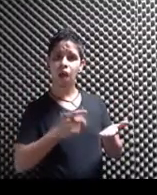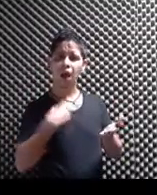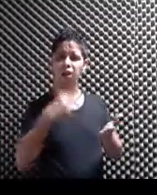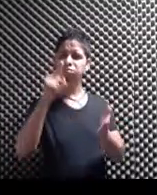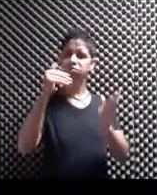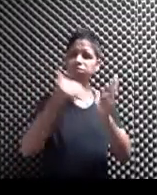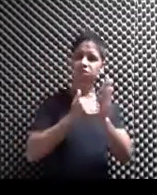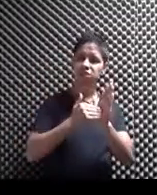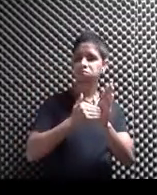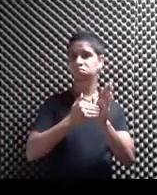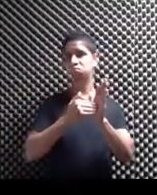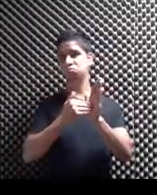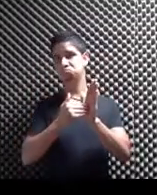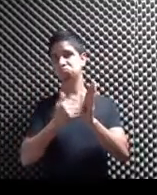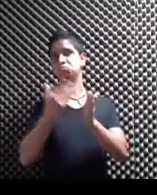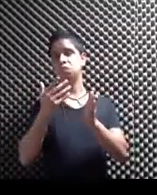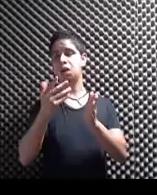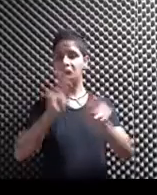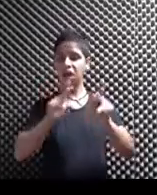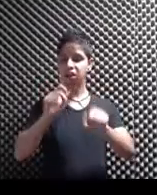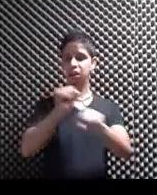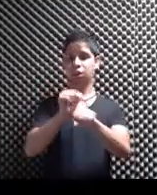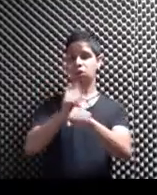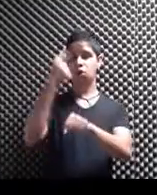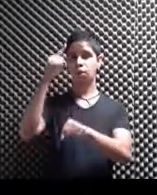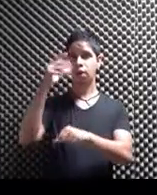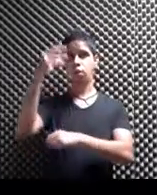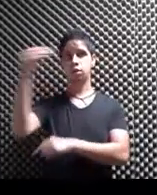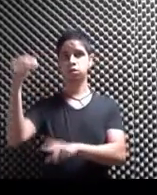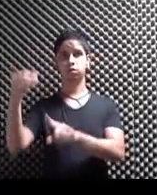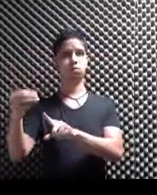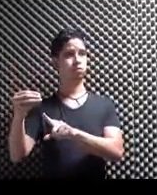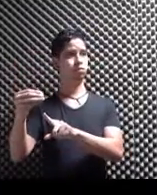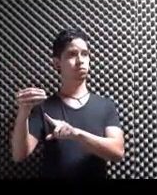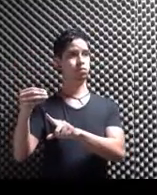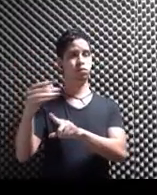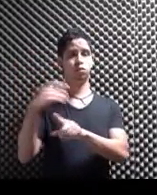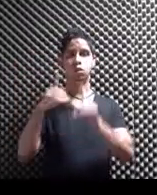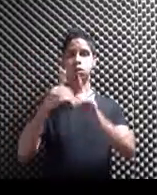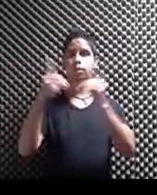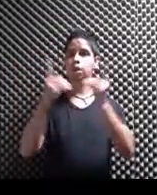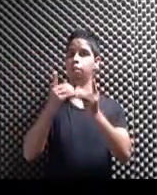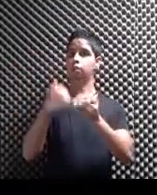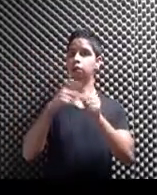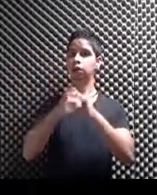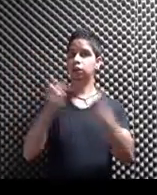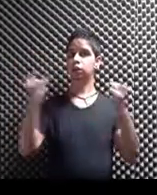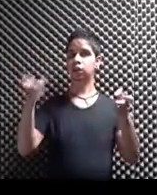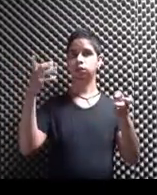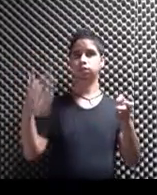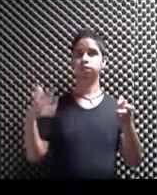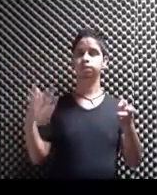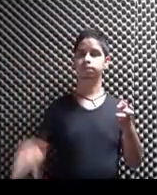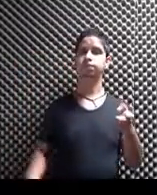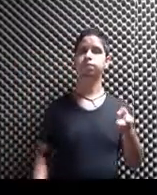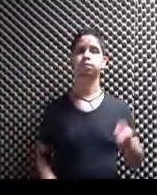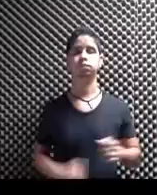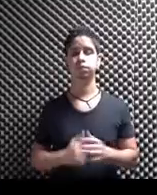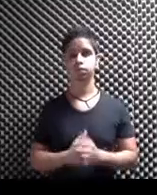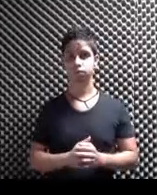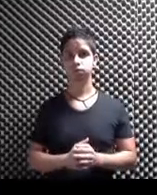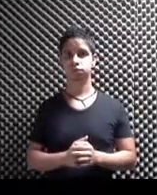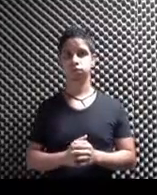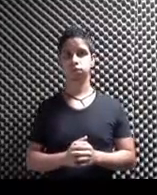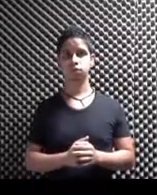mil y mil personas. ¡Wow! Ok. ¿Viste? Un departamento bien importante. Ya creo. Ya lo creo. Ya lo creo. Y